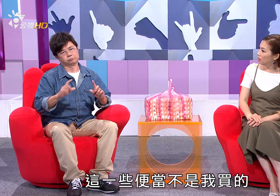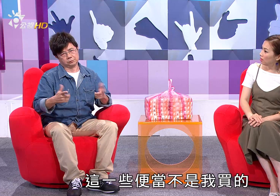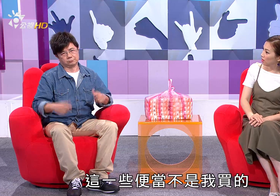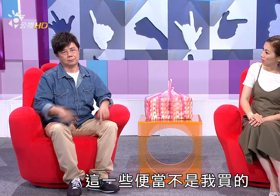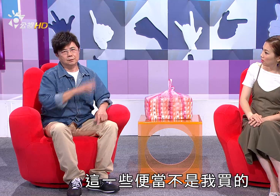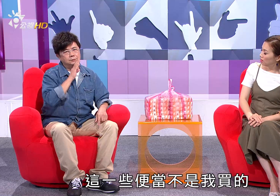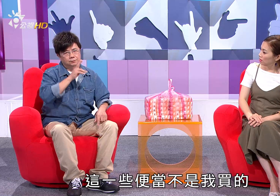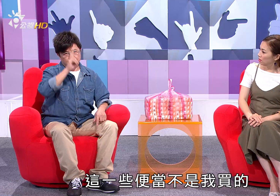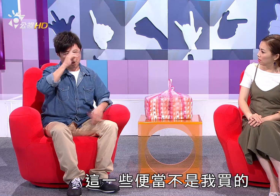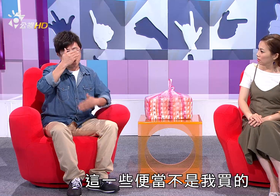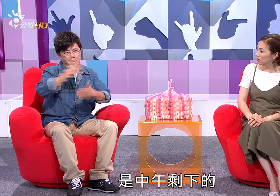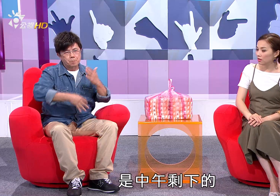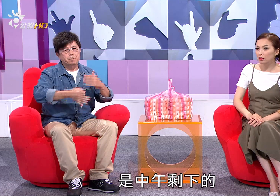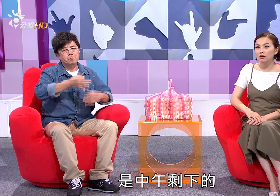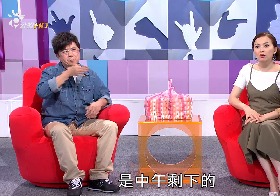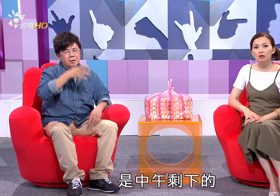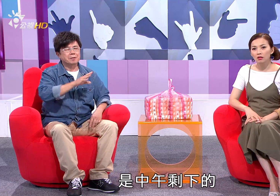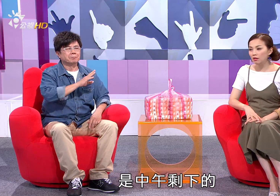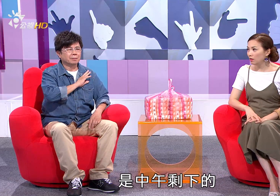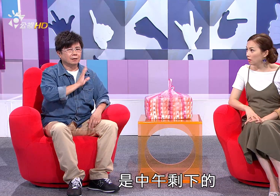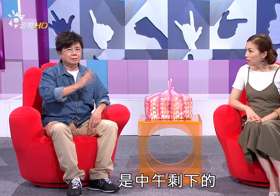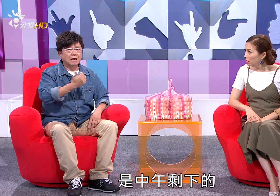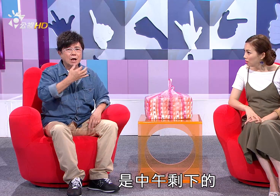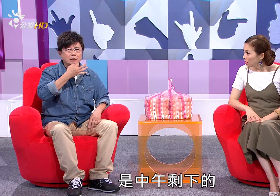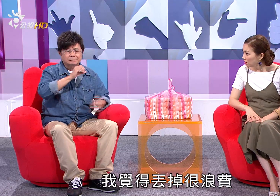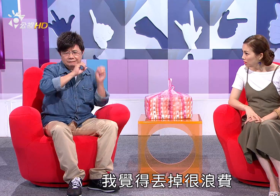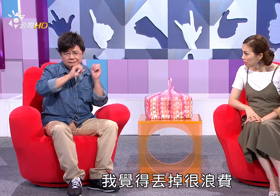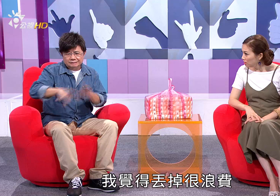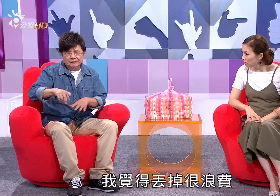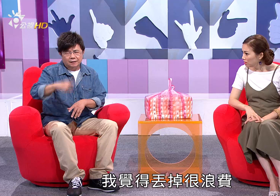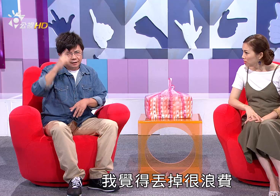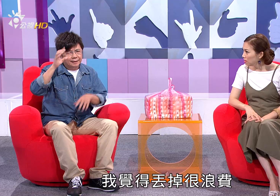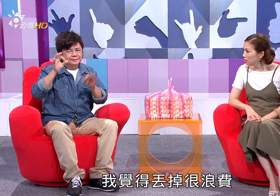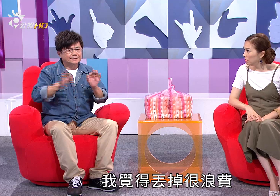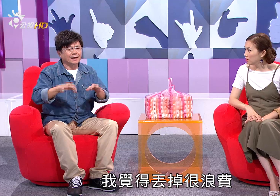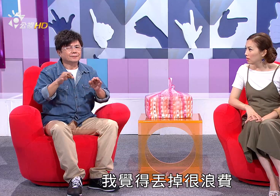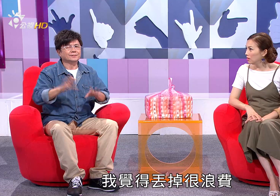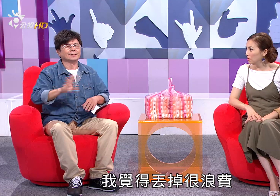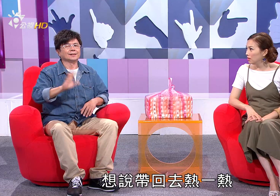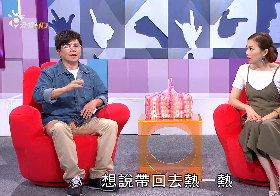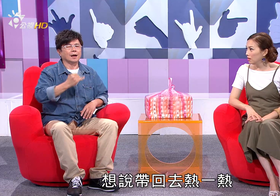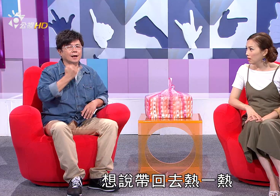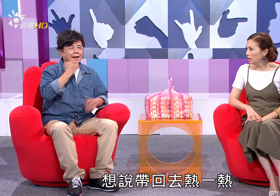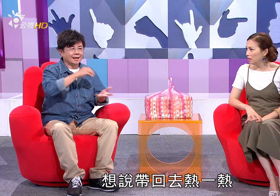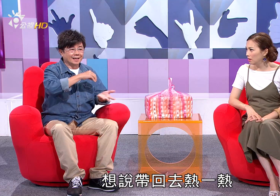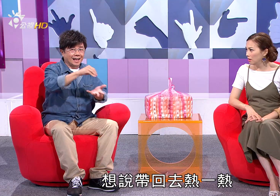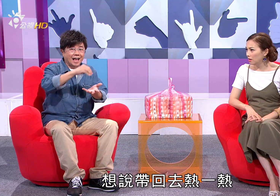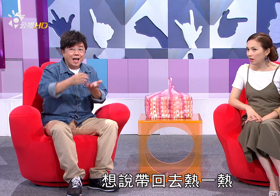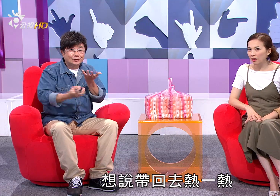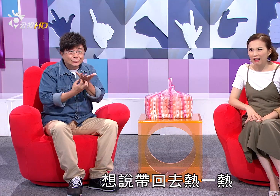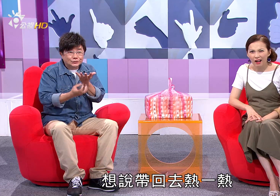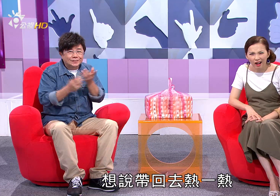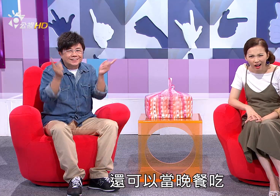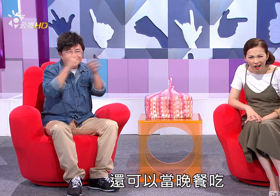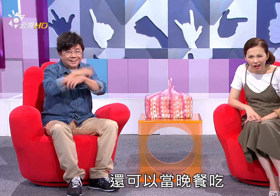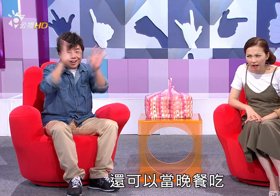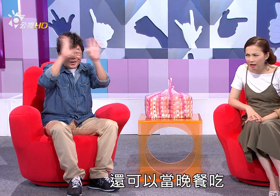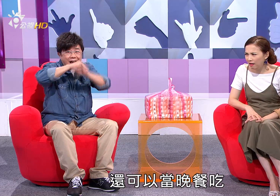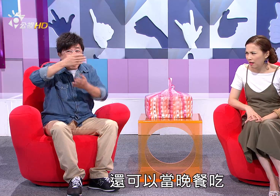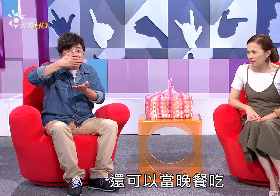不是我买的，是中午剩下的。我觉得丢掉很浪费啊，想说带回去热一热，还可以当晚餐吃